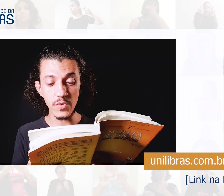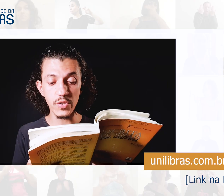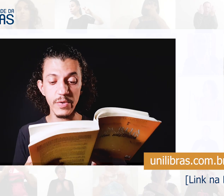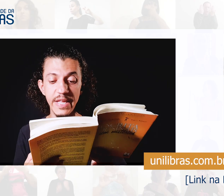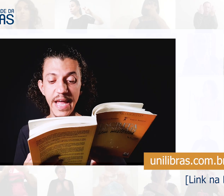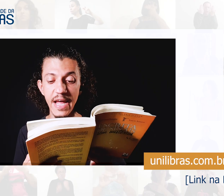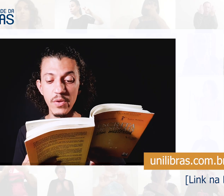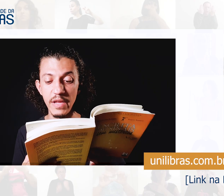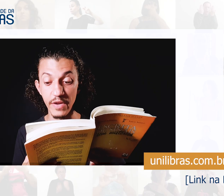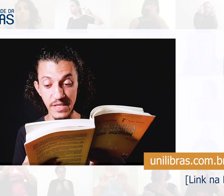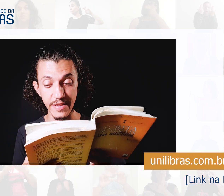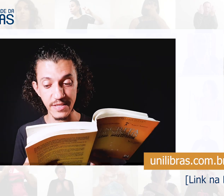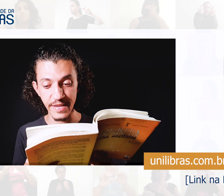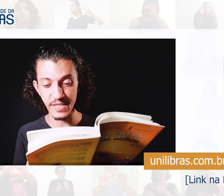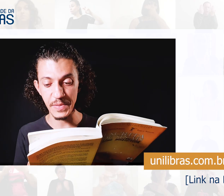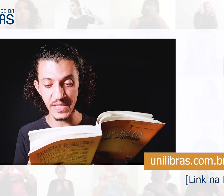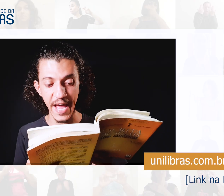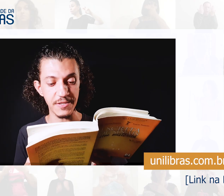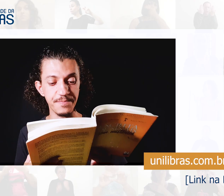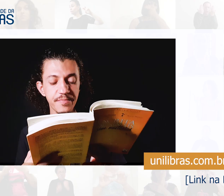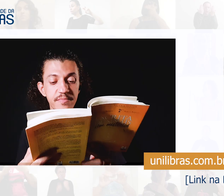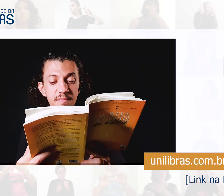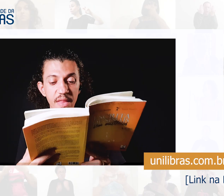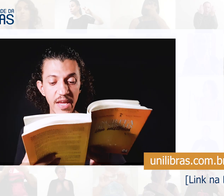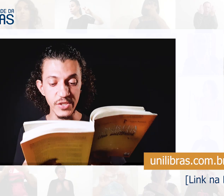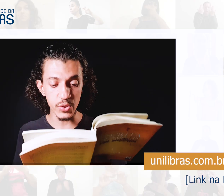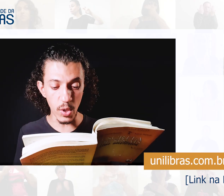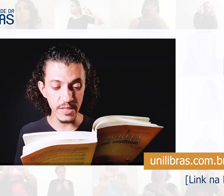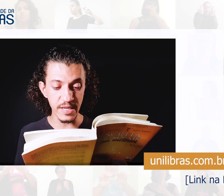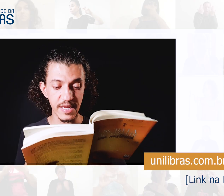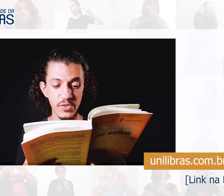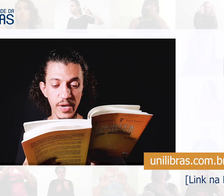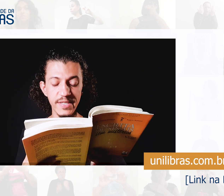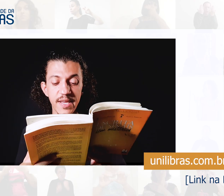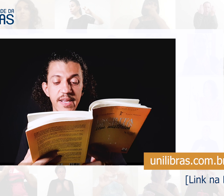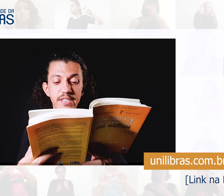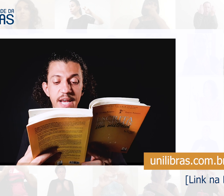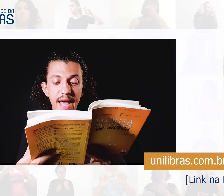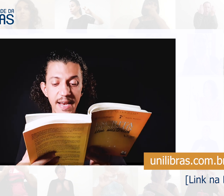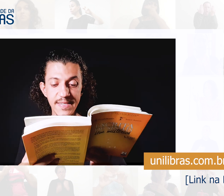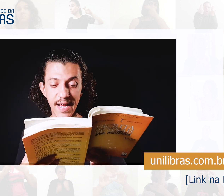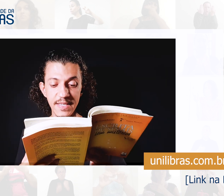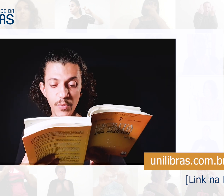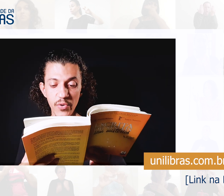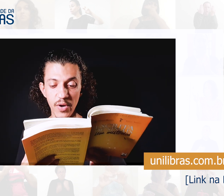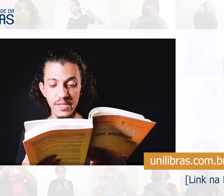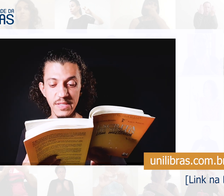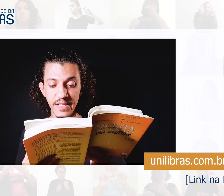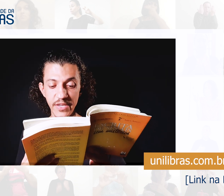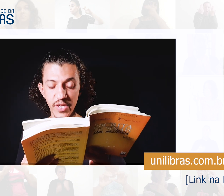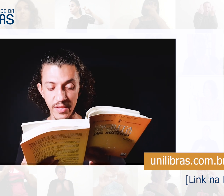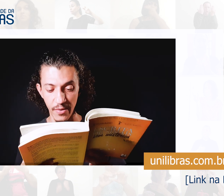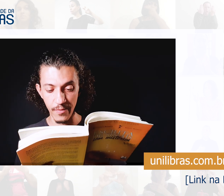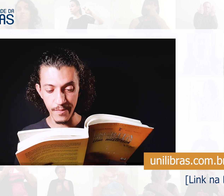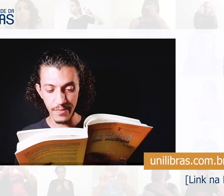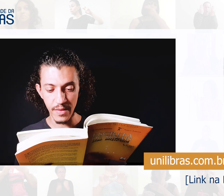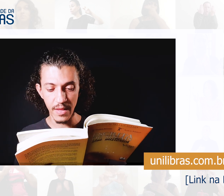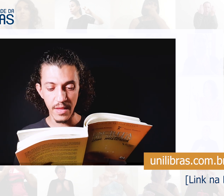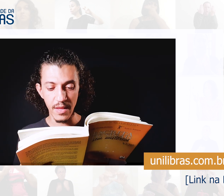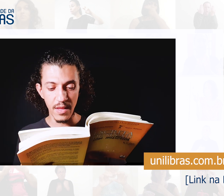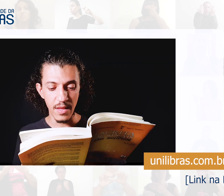Foi então que surgiu a ideia do livro Escrita de Sinais e Mistérios e de todas as ações já realizadas por nós desde